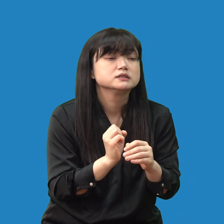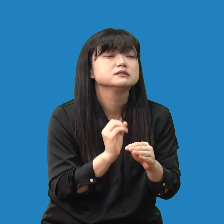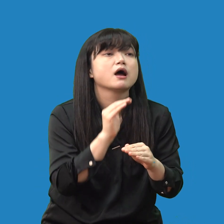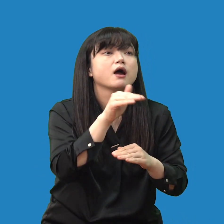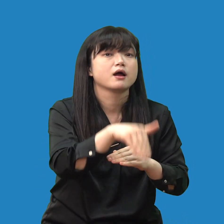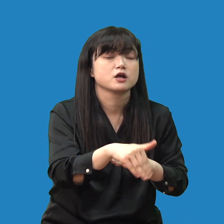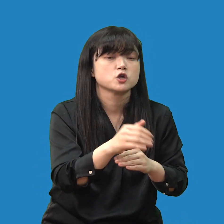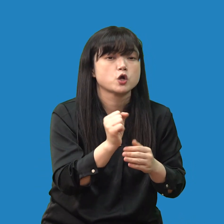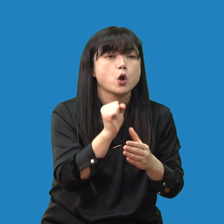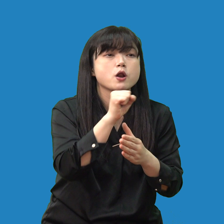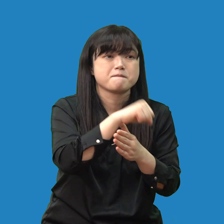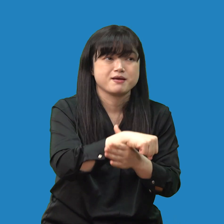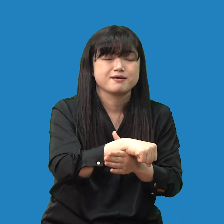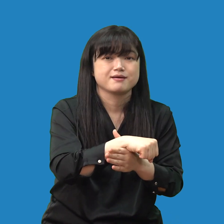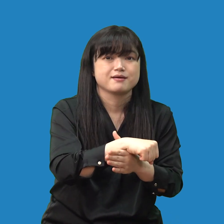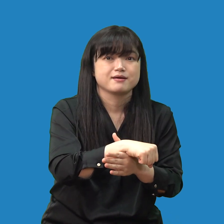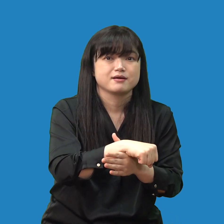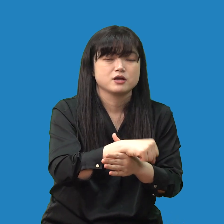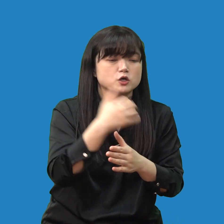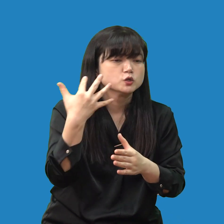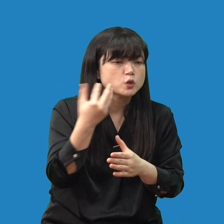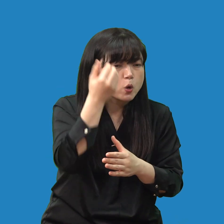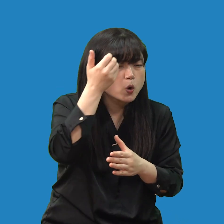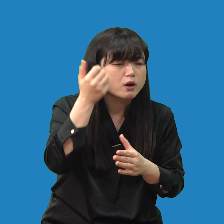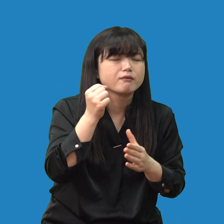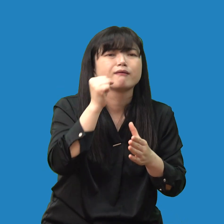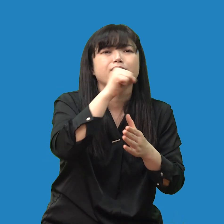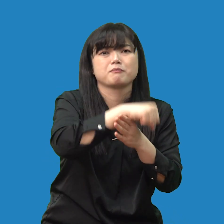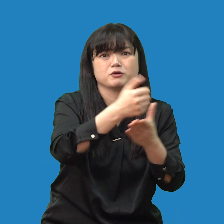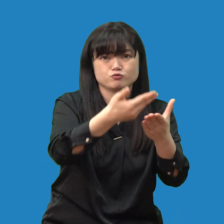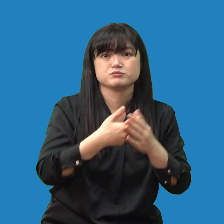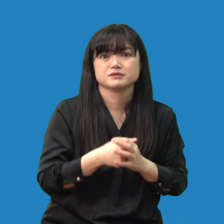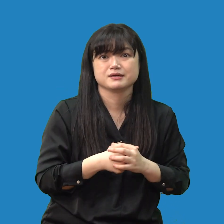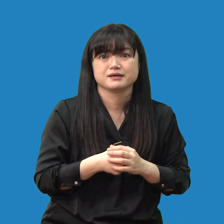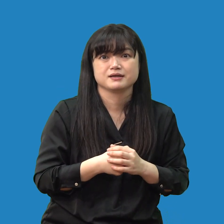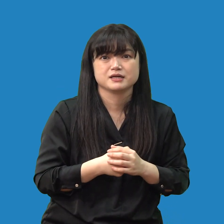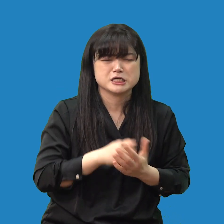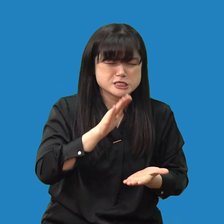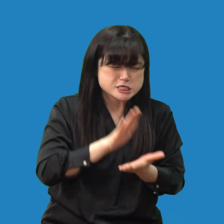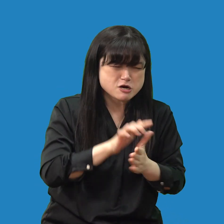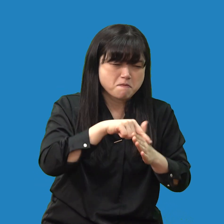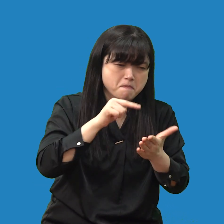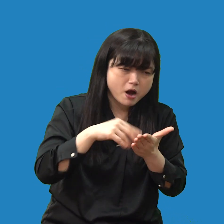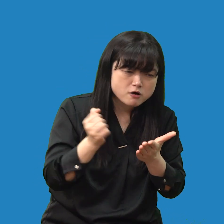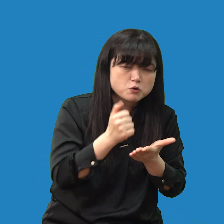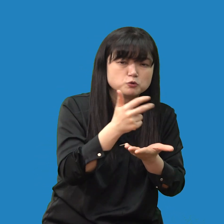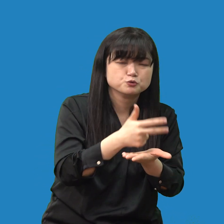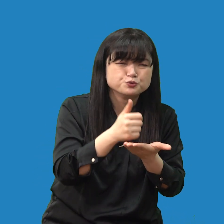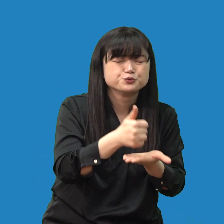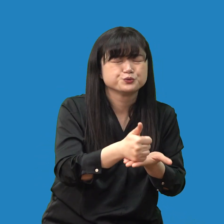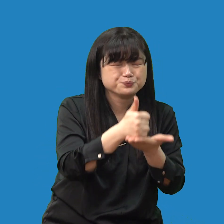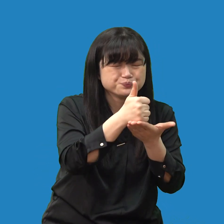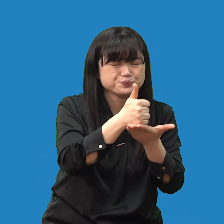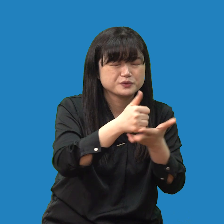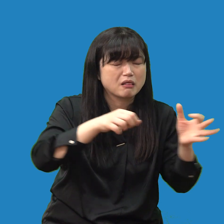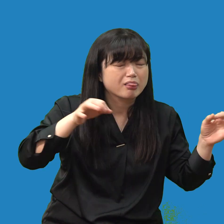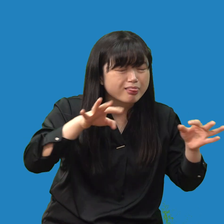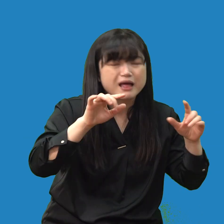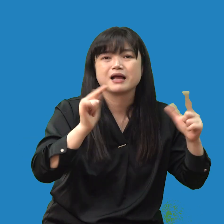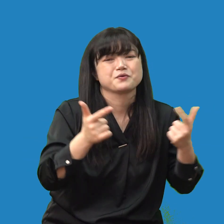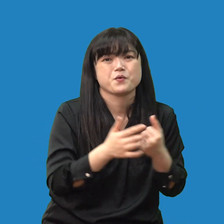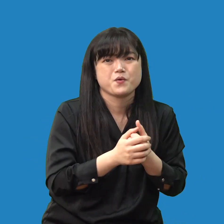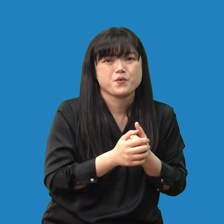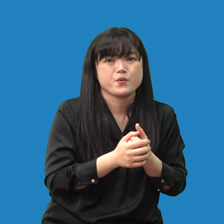이상의 그 열매를 바로 성령께서 맺게 하십니다. 그래서 우리는 열심을 품고 주를 섬기는데 일시적이지